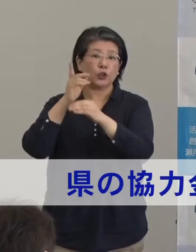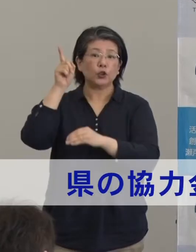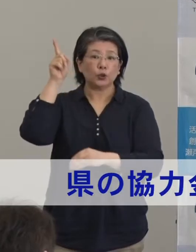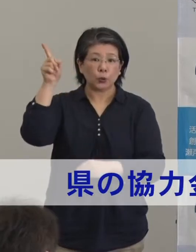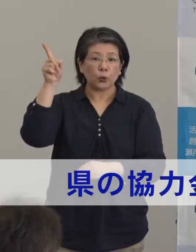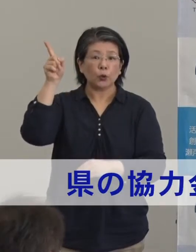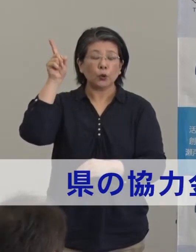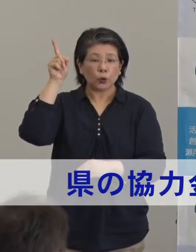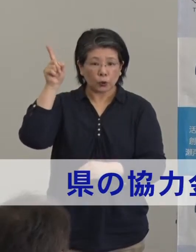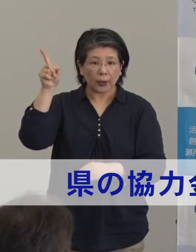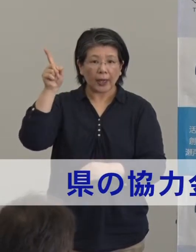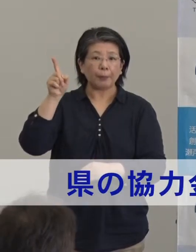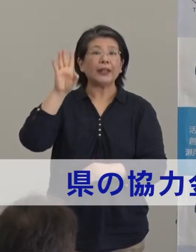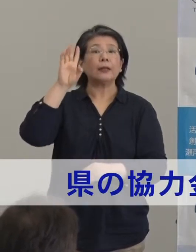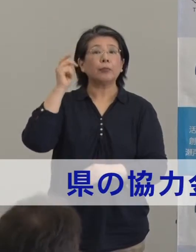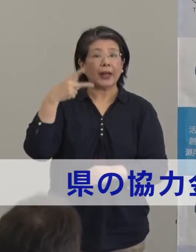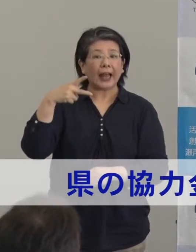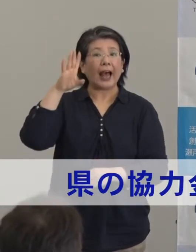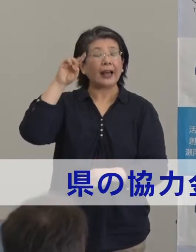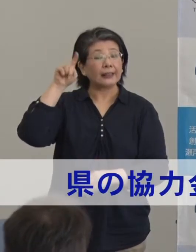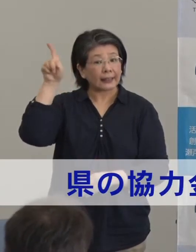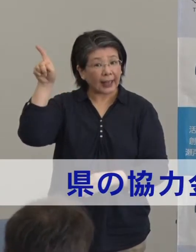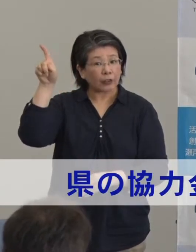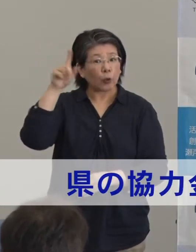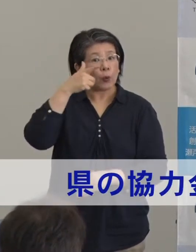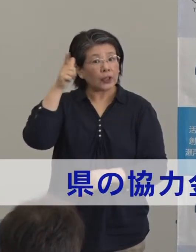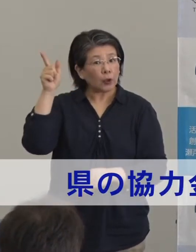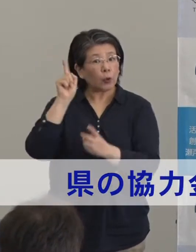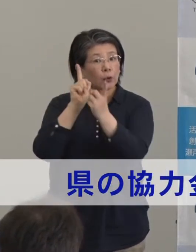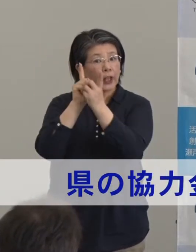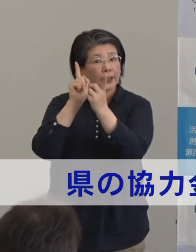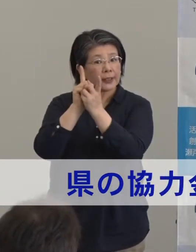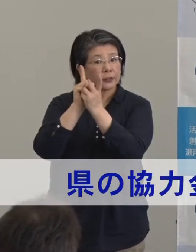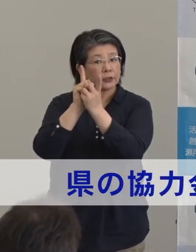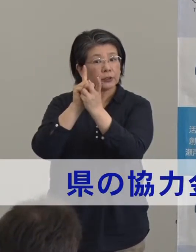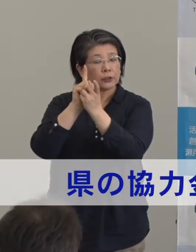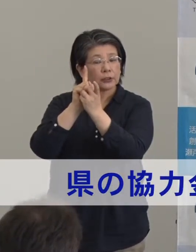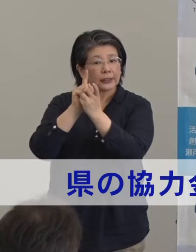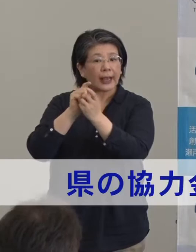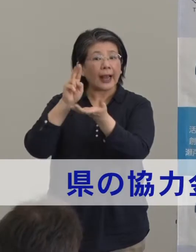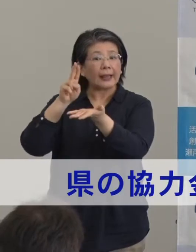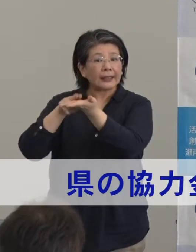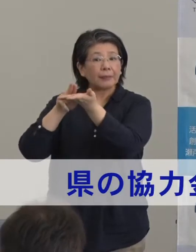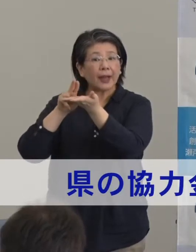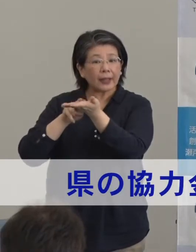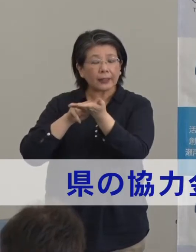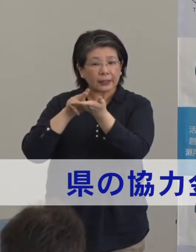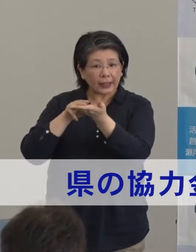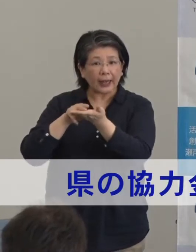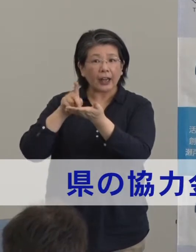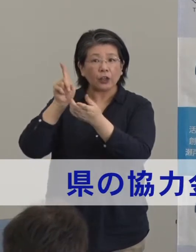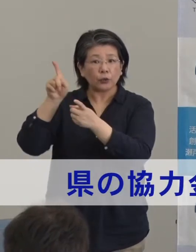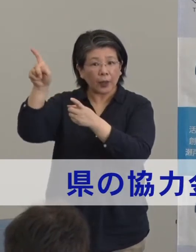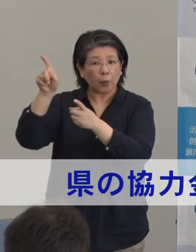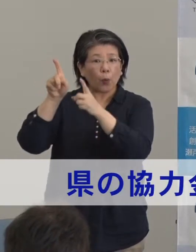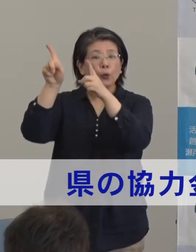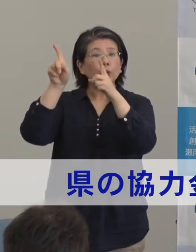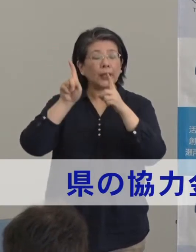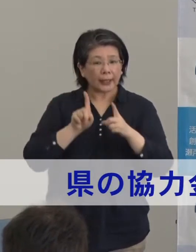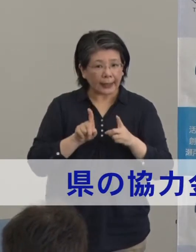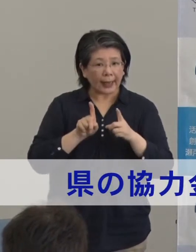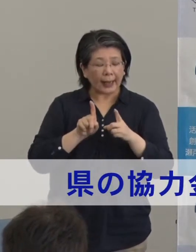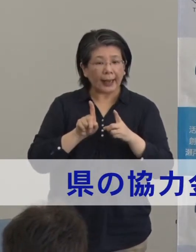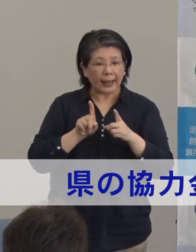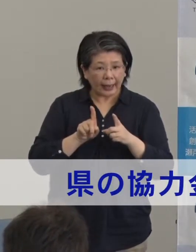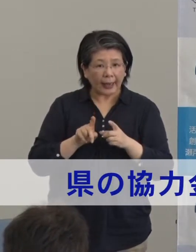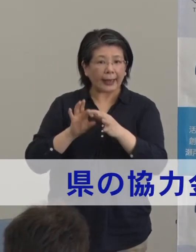制度、あるいはまあ県の方での何か制度が出てくれば、まあ、そのような形と連携補完をしながら、まあ、しっかりと